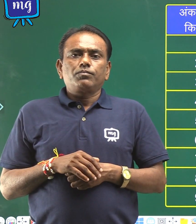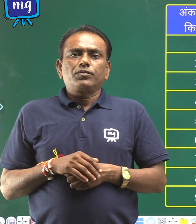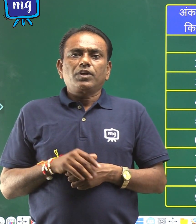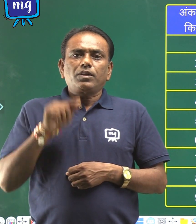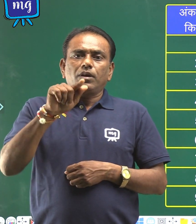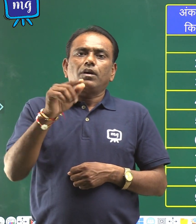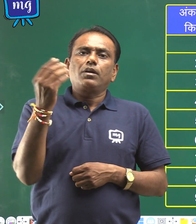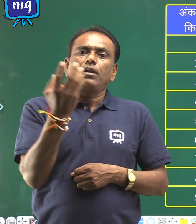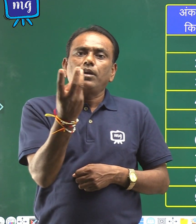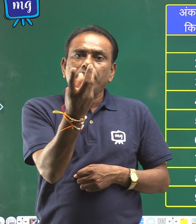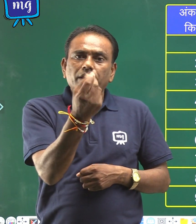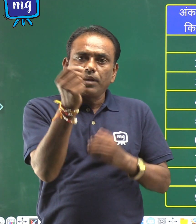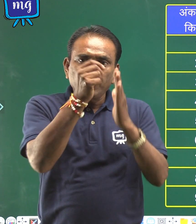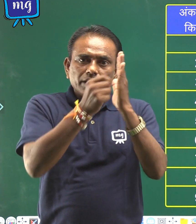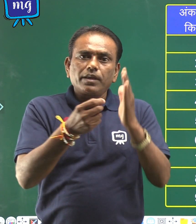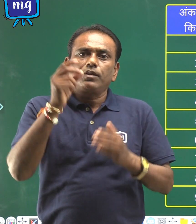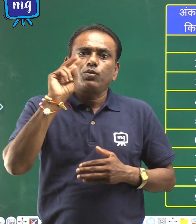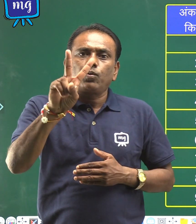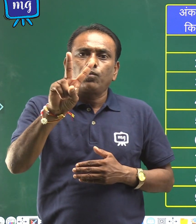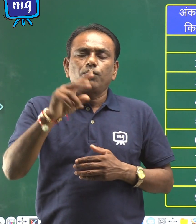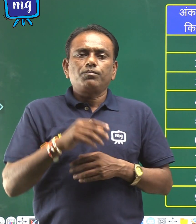तो यहाँ लिखेंगे 2।